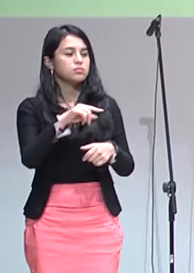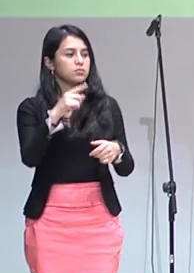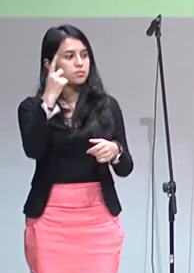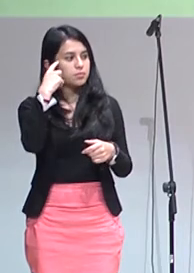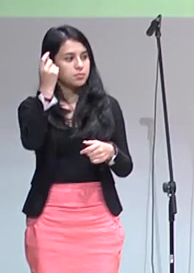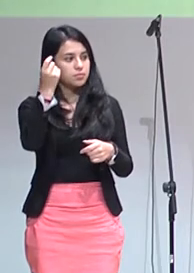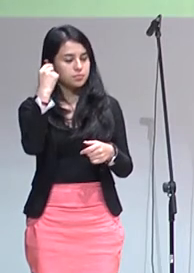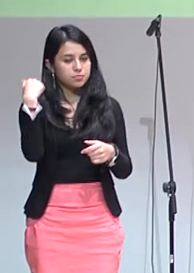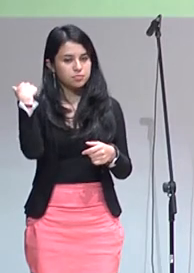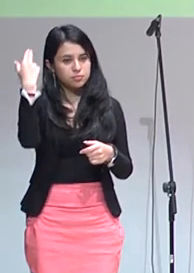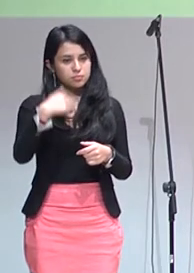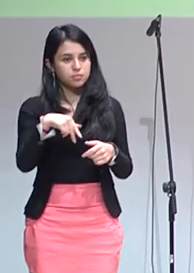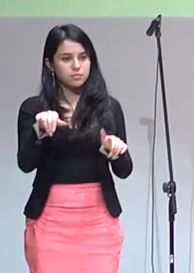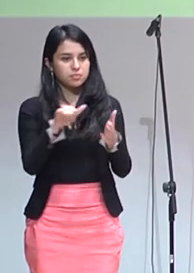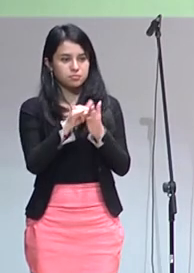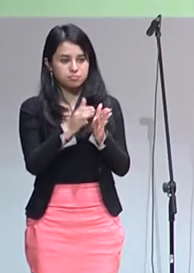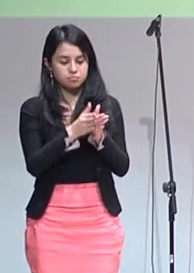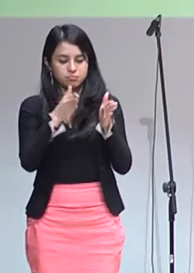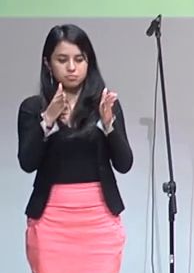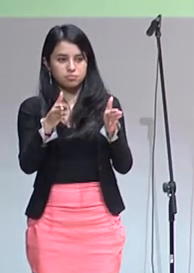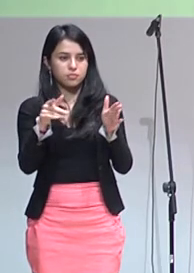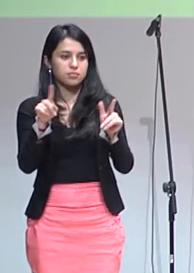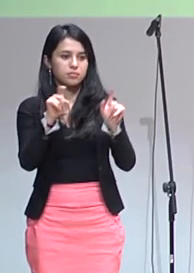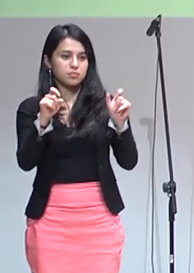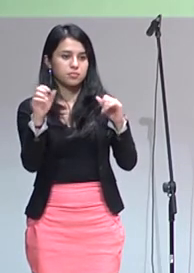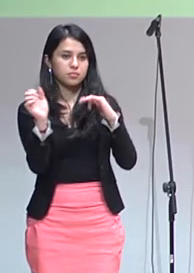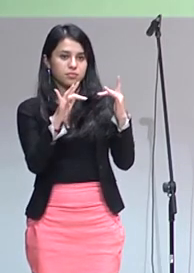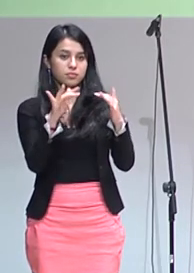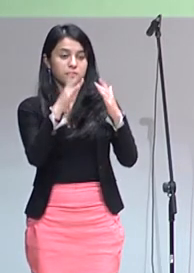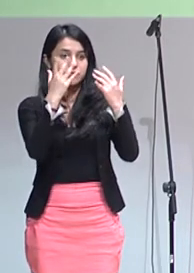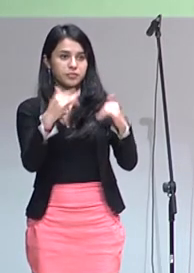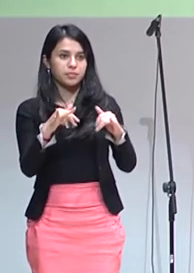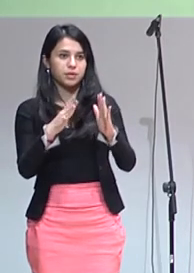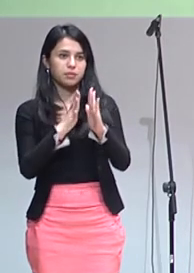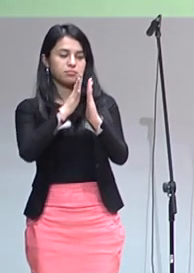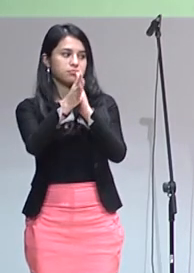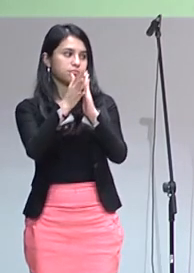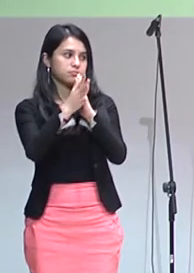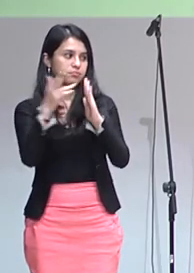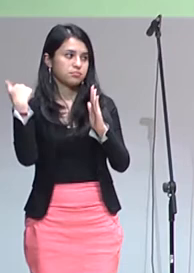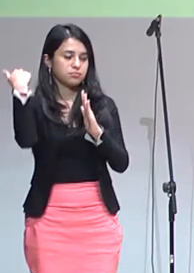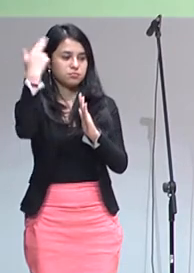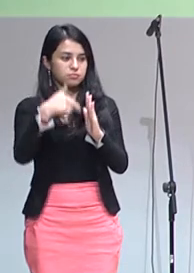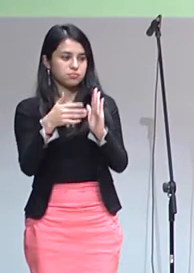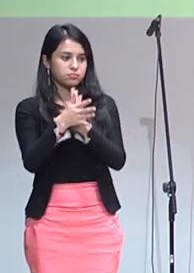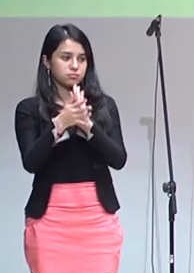memoria histórica en el tránsito de narrar la guerra para empezar a narrar la paz?